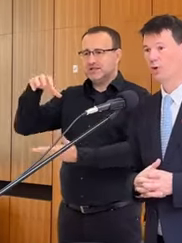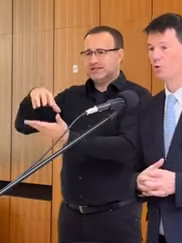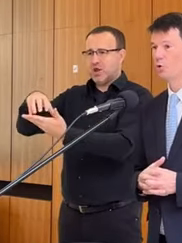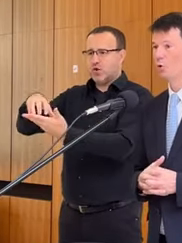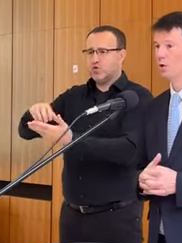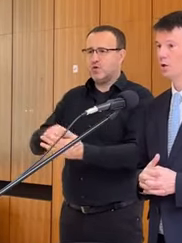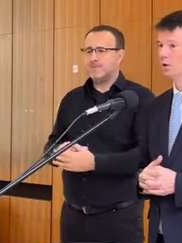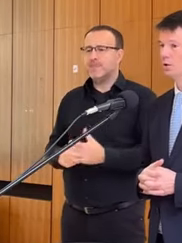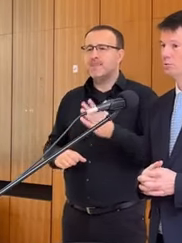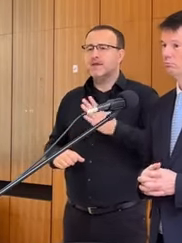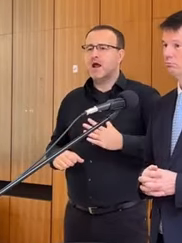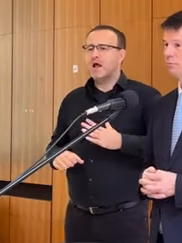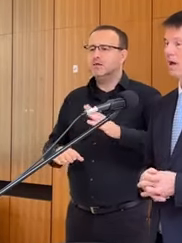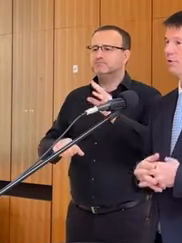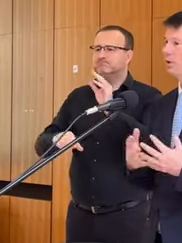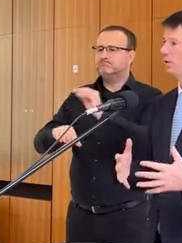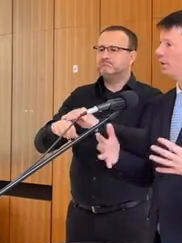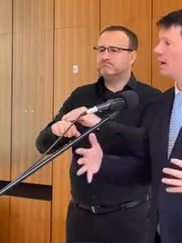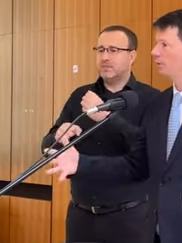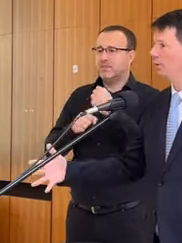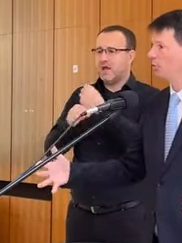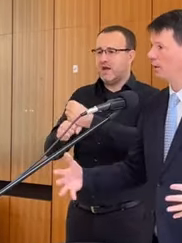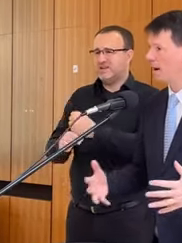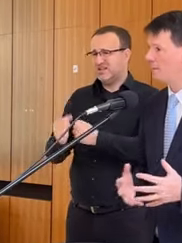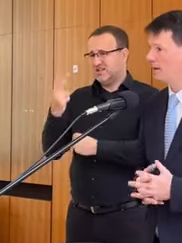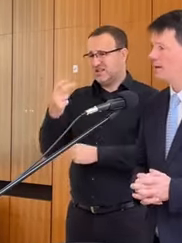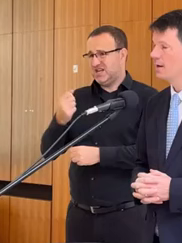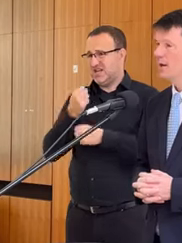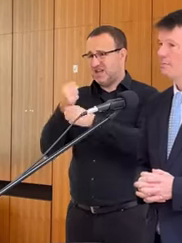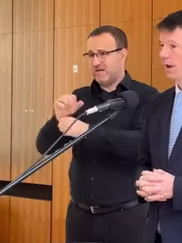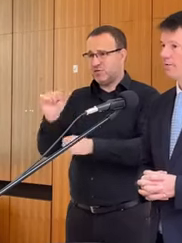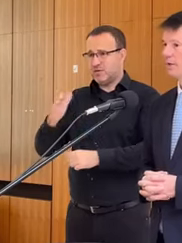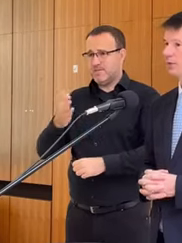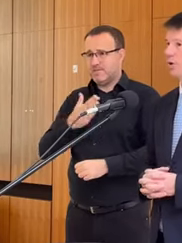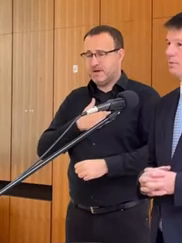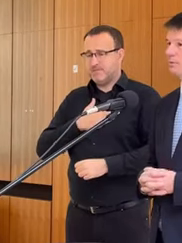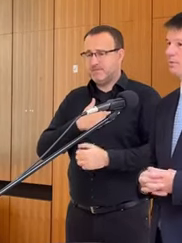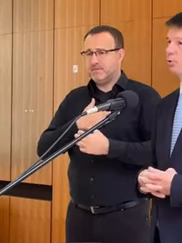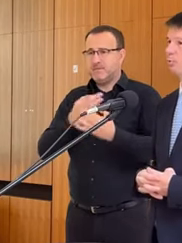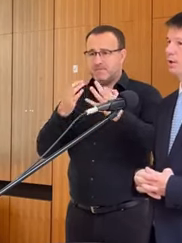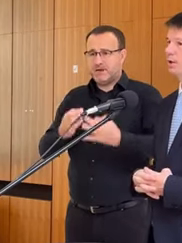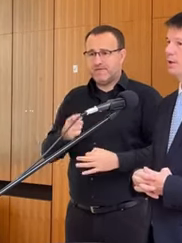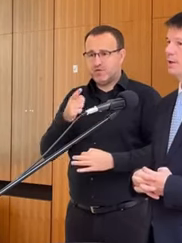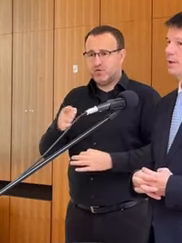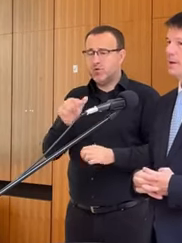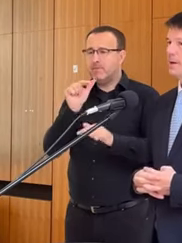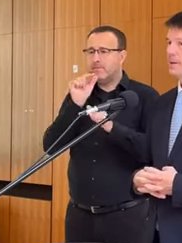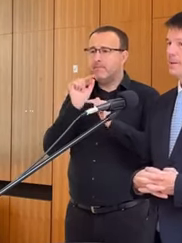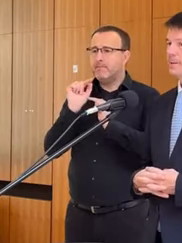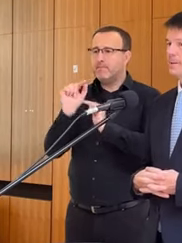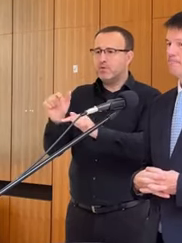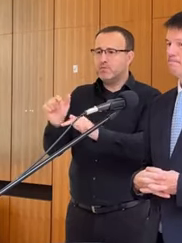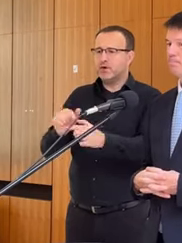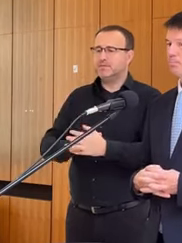rád uviedol tri návrhy, ktoré máme práve na to, aby sme podporili